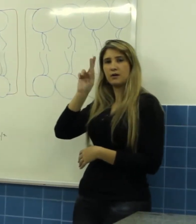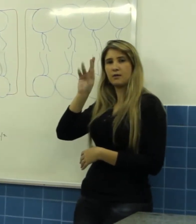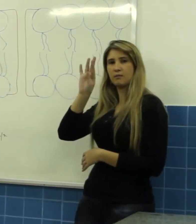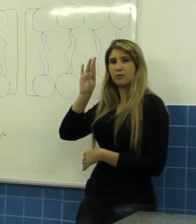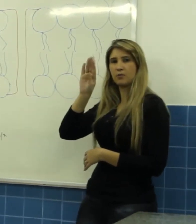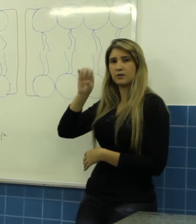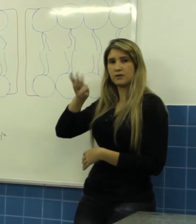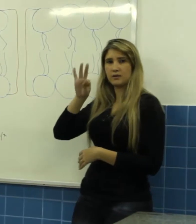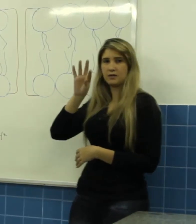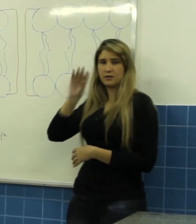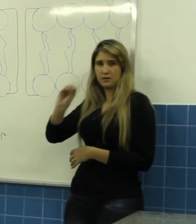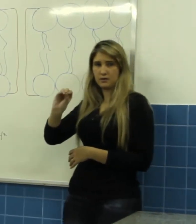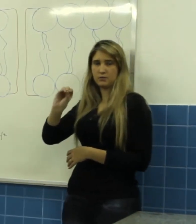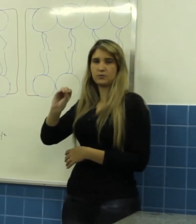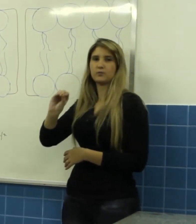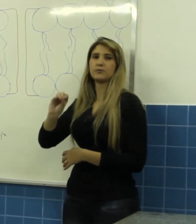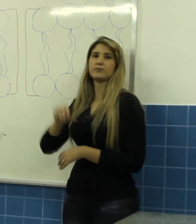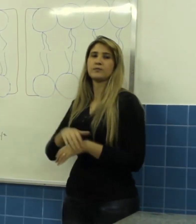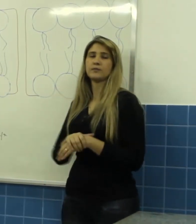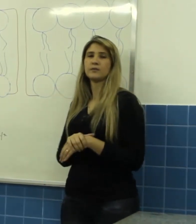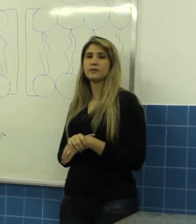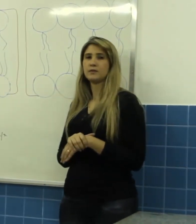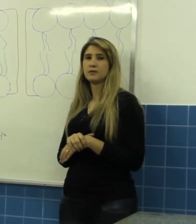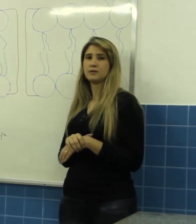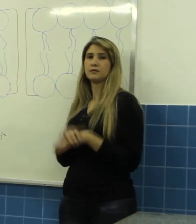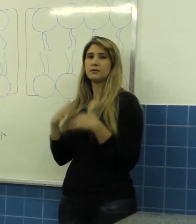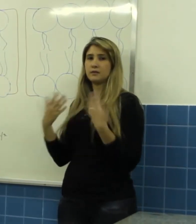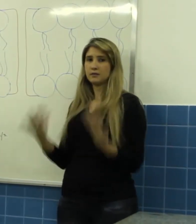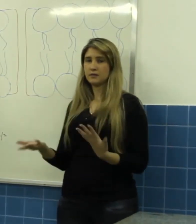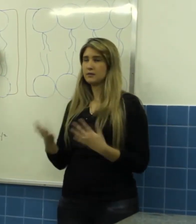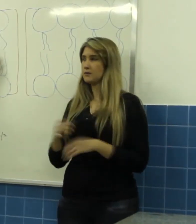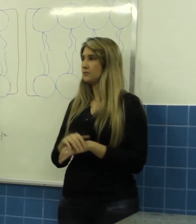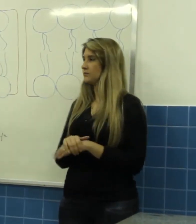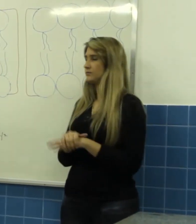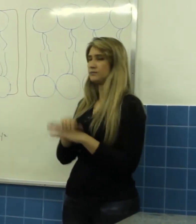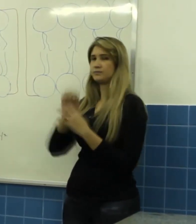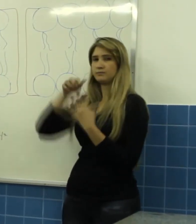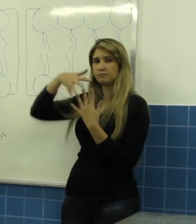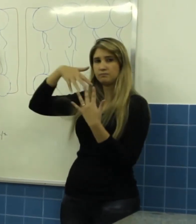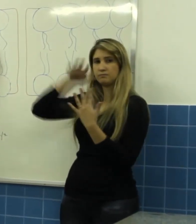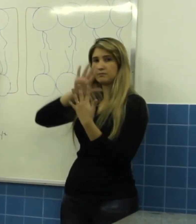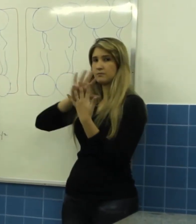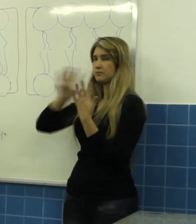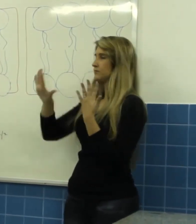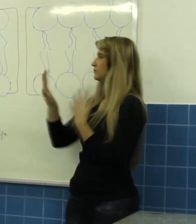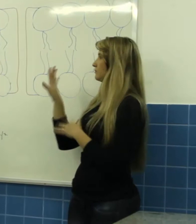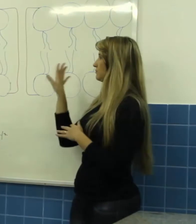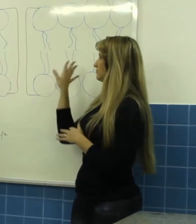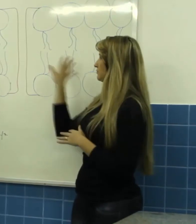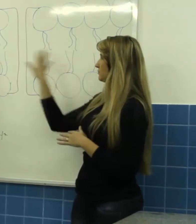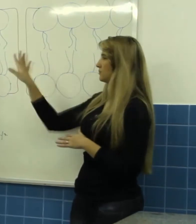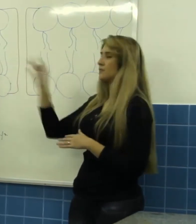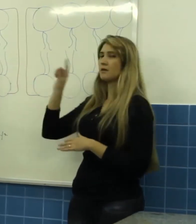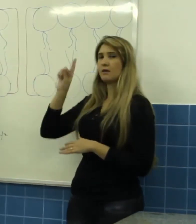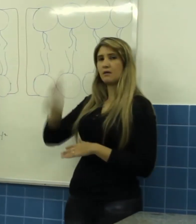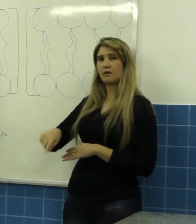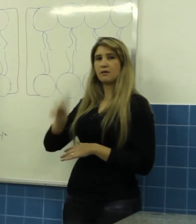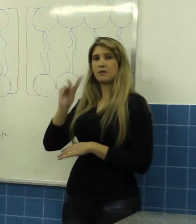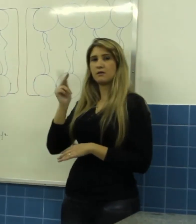dos fosfolipídios nesse caso. Então, essa região é uma região